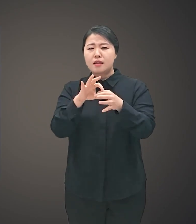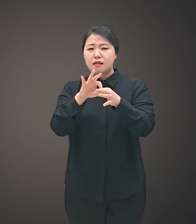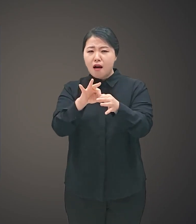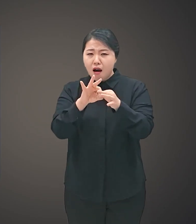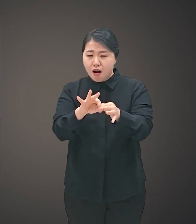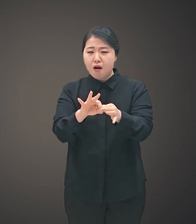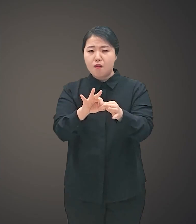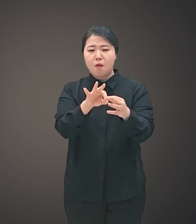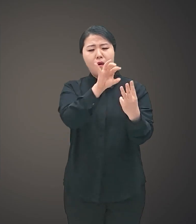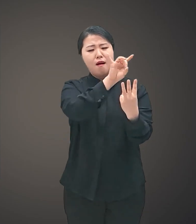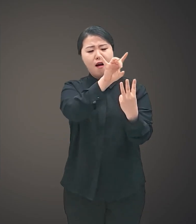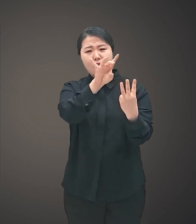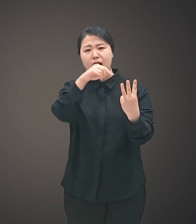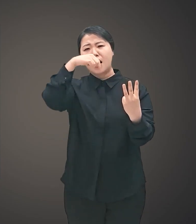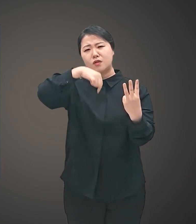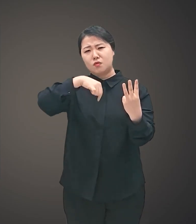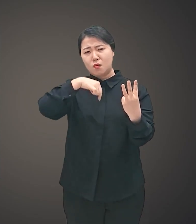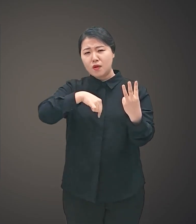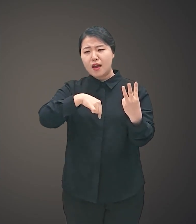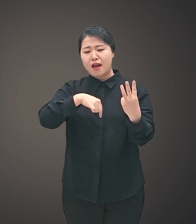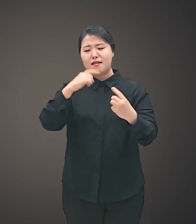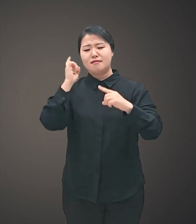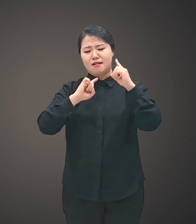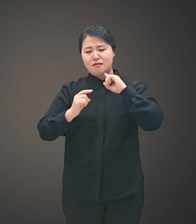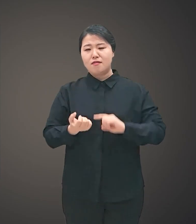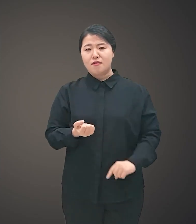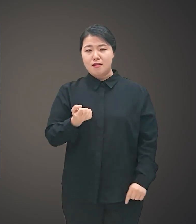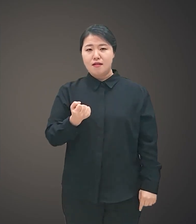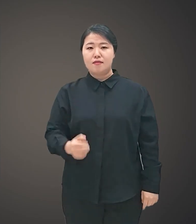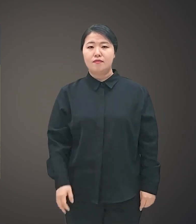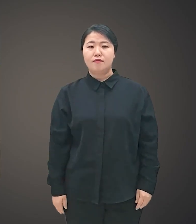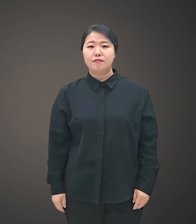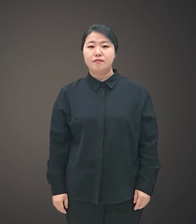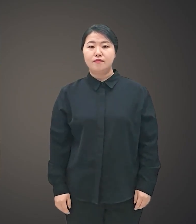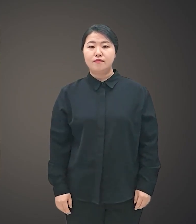간접적으로 연결되어 나름의 상처를 안고 살아가는 선수들이었다.